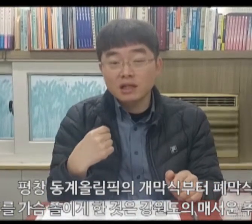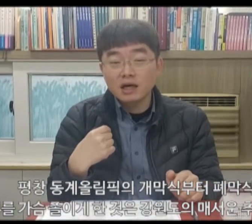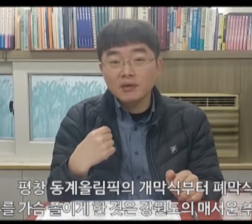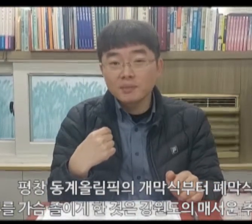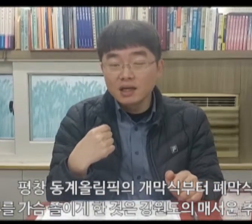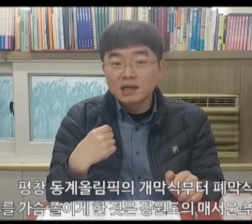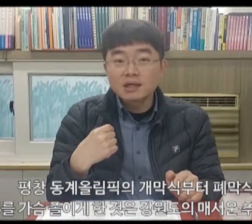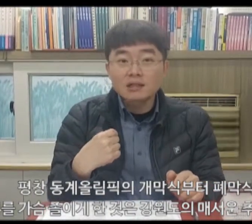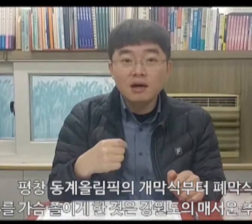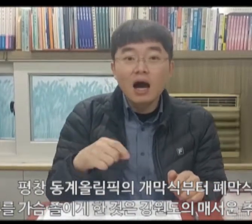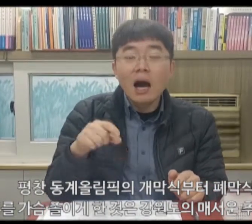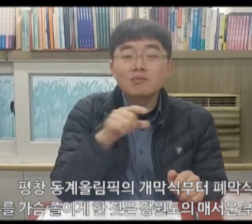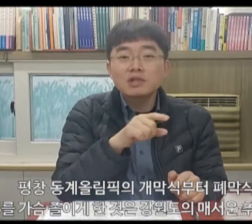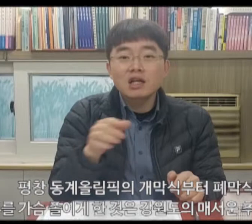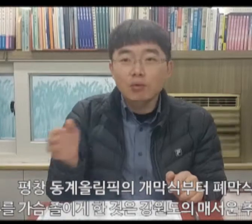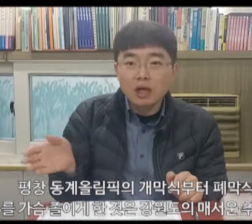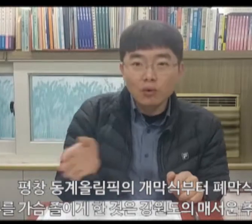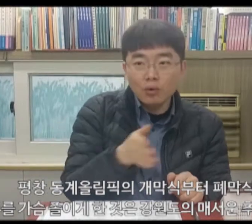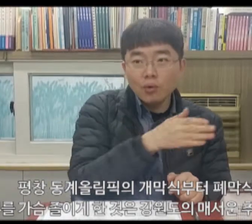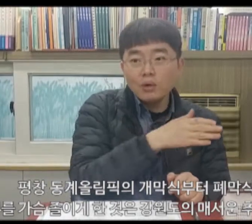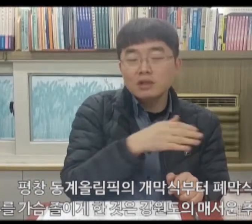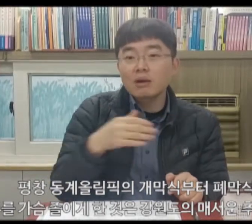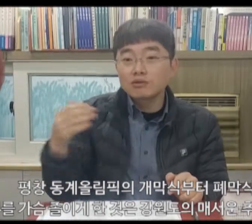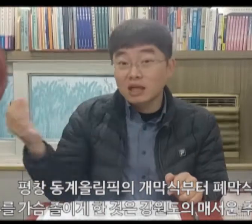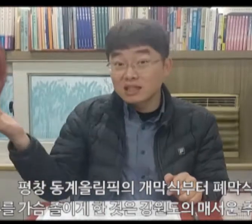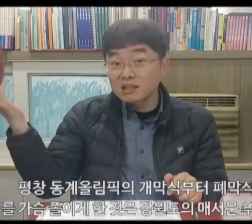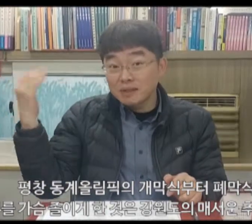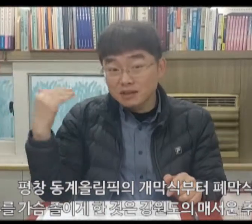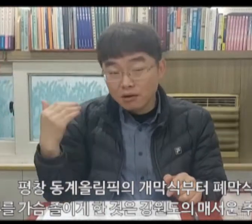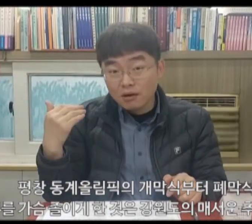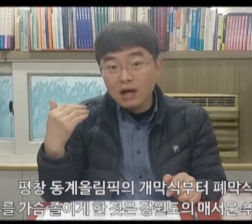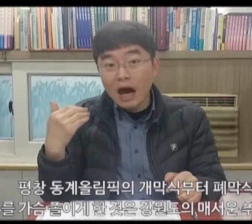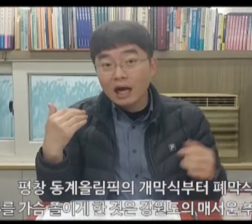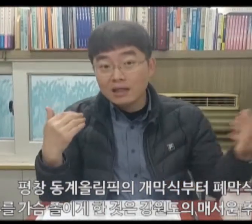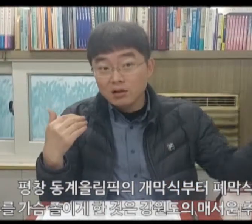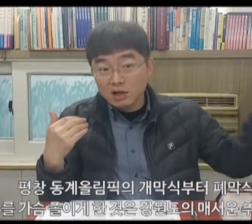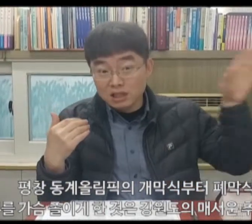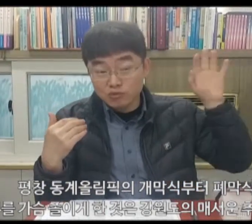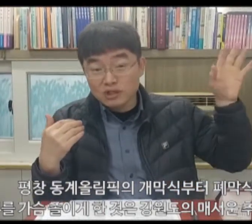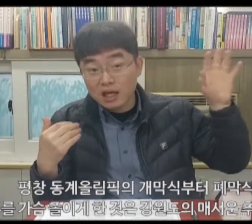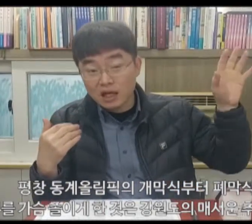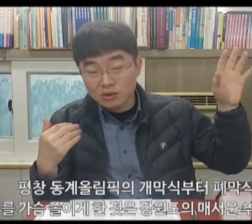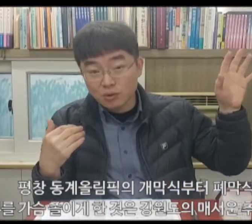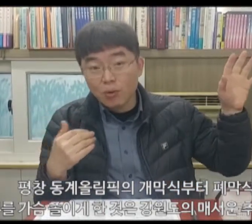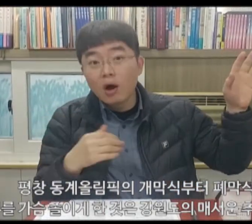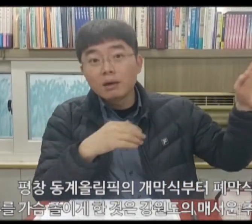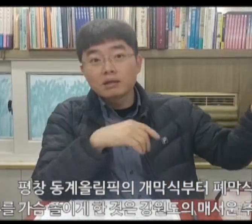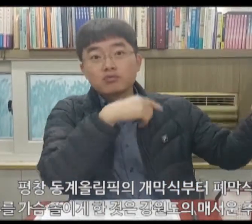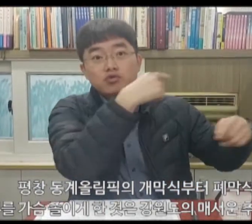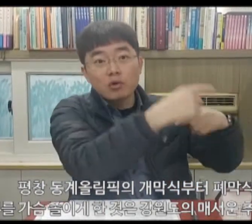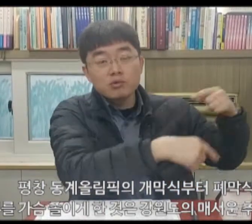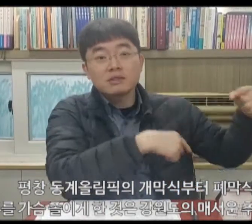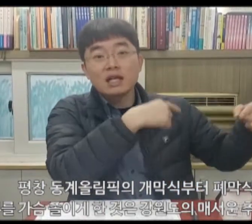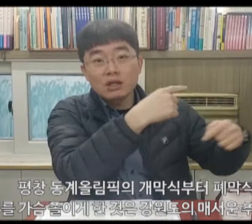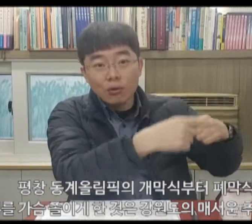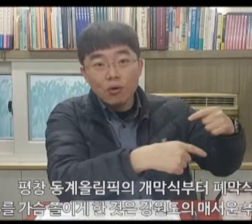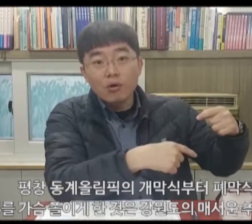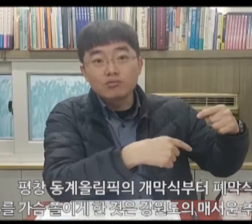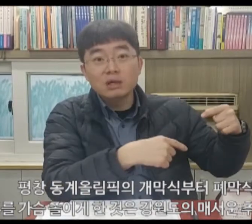없으니까, 그래서 한 문장을 보내놓고 그 다음 문장을 들으면서 아까 들었던 그 문장을 가지고 주어 부분 살리고 문장 부분